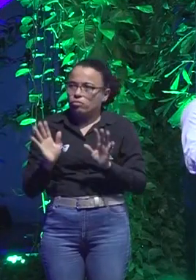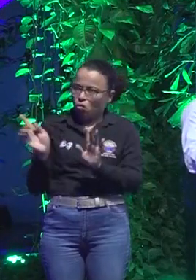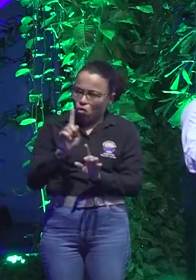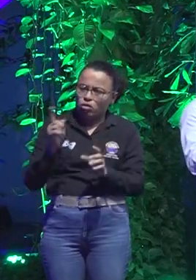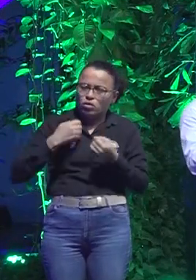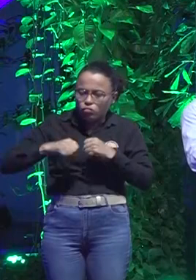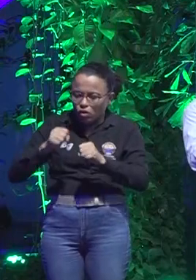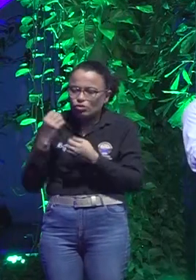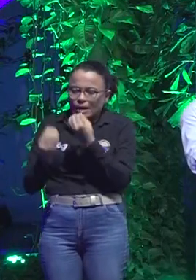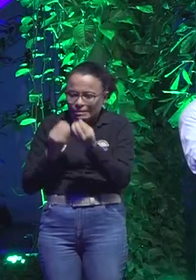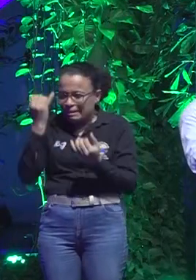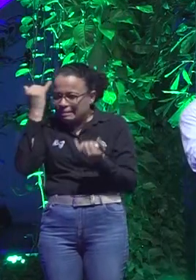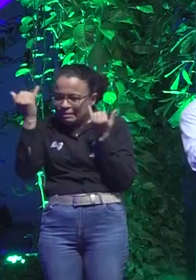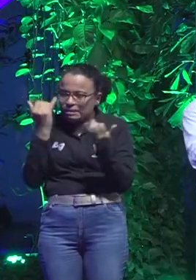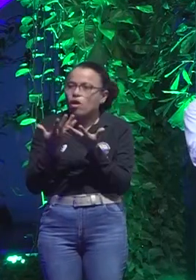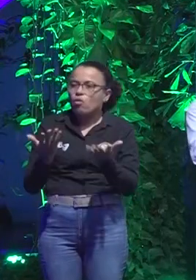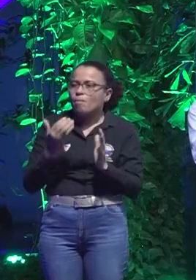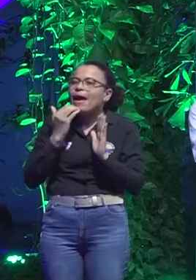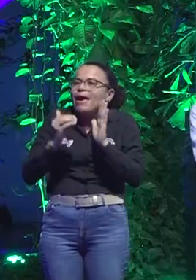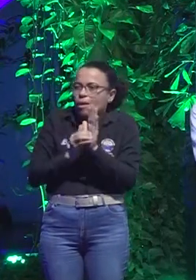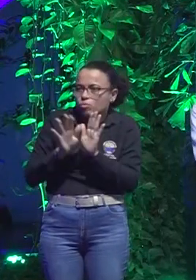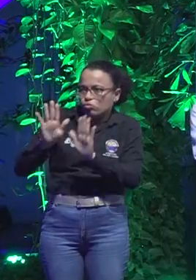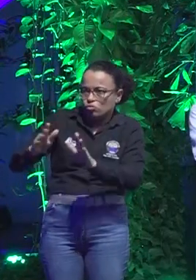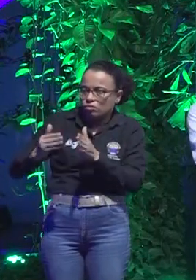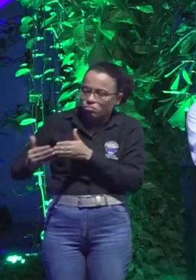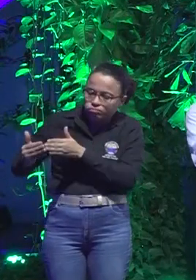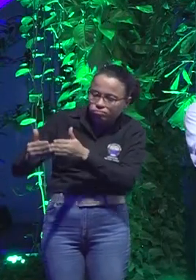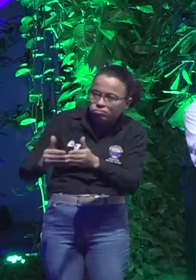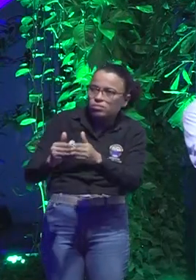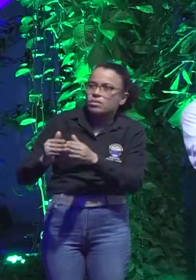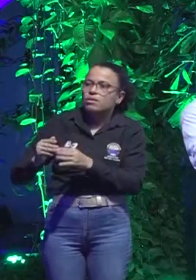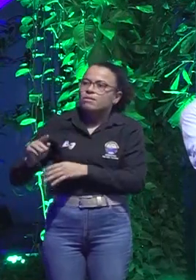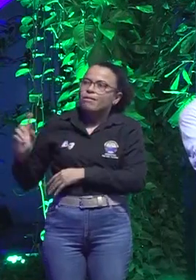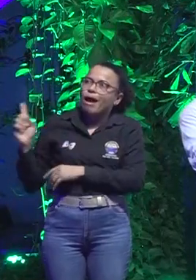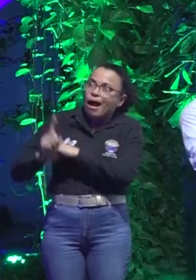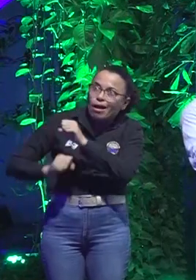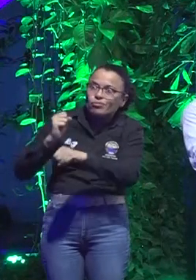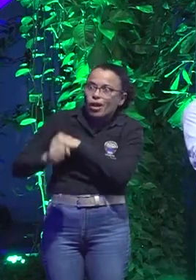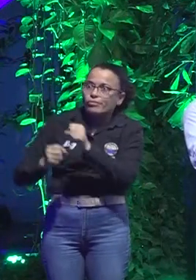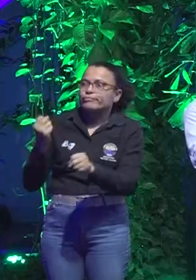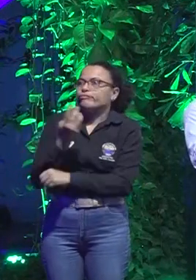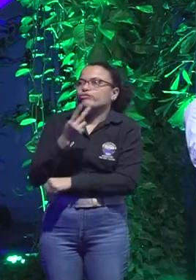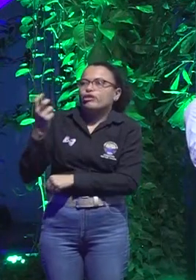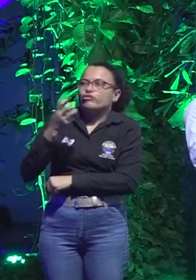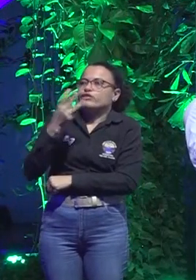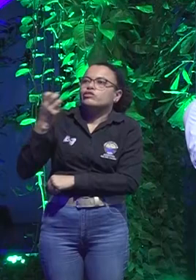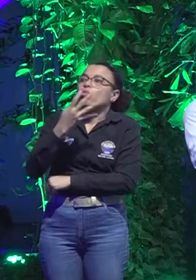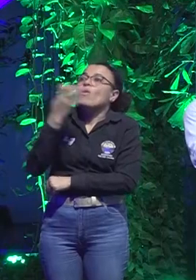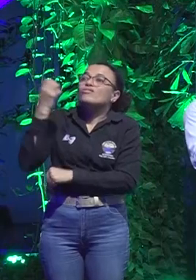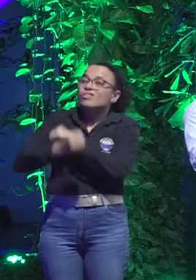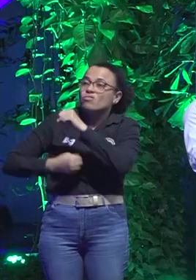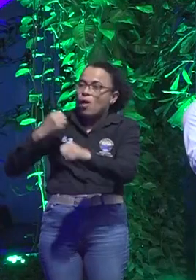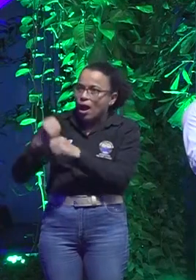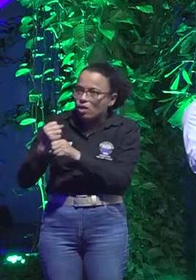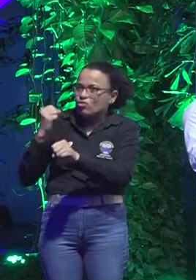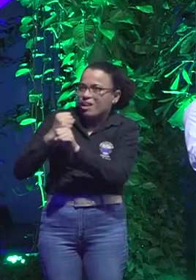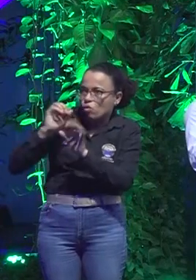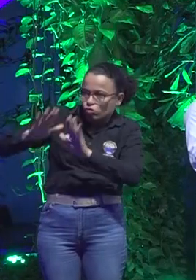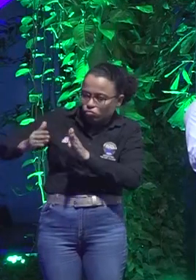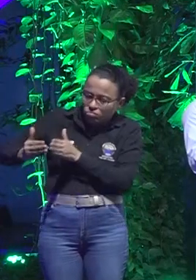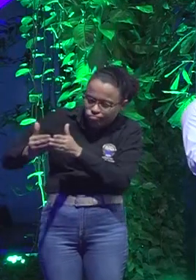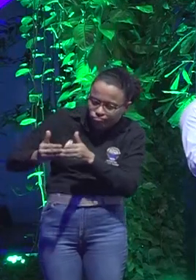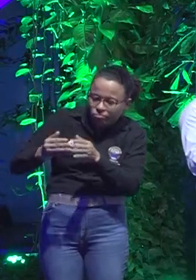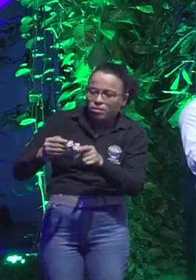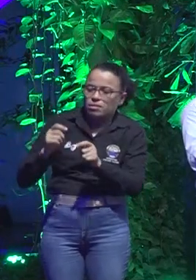porque están pescando donde no deben cuando llevan 300 o 400 años pescando y quien no debe estar ahí son ciertos límites que el país no